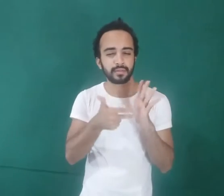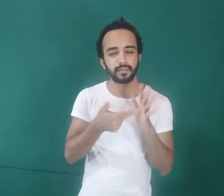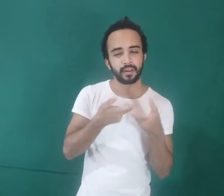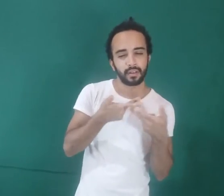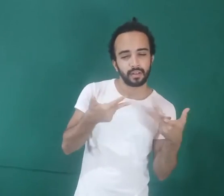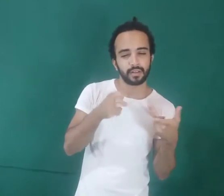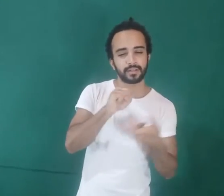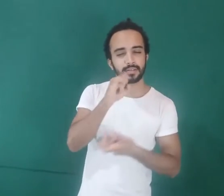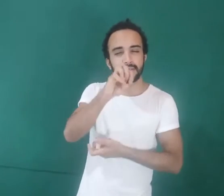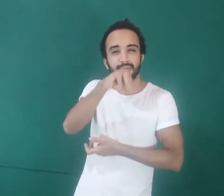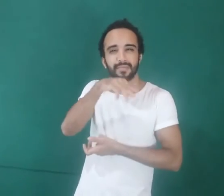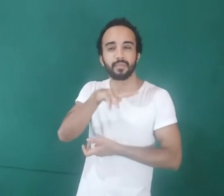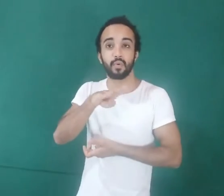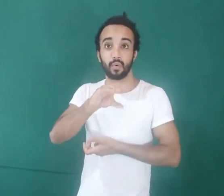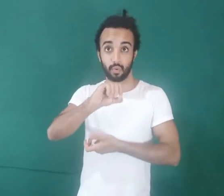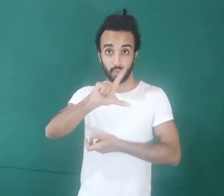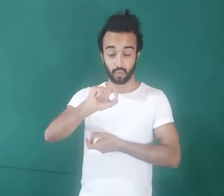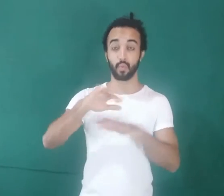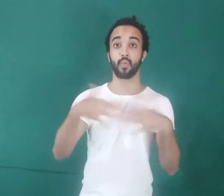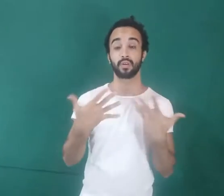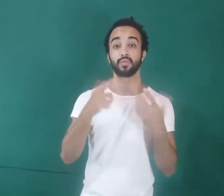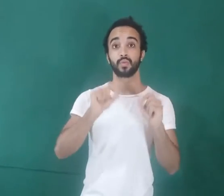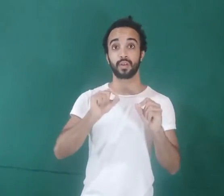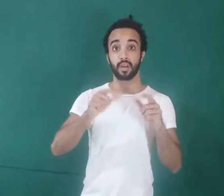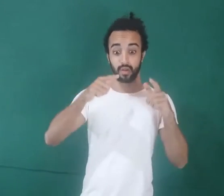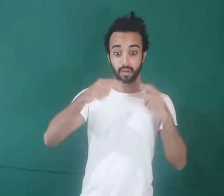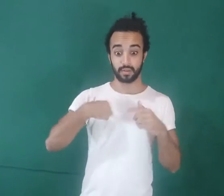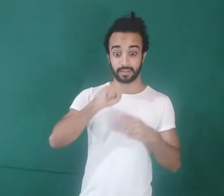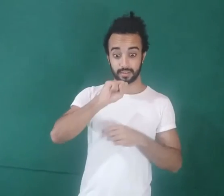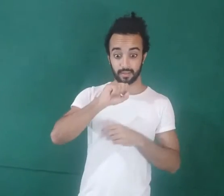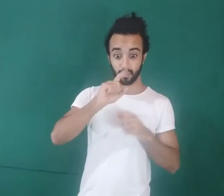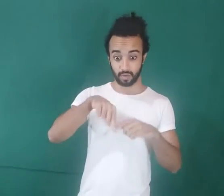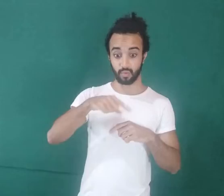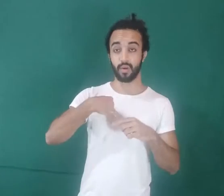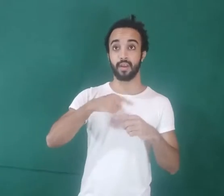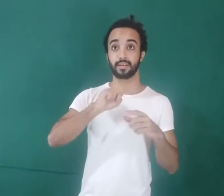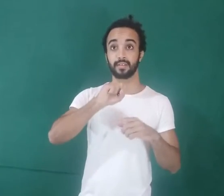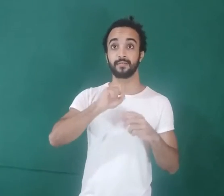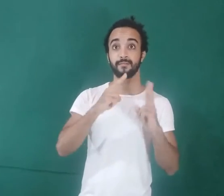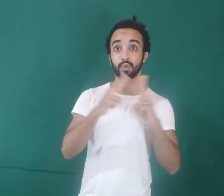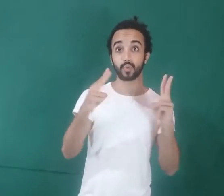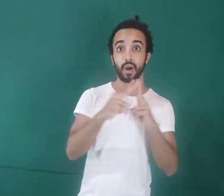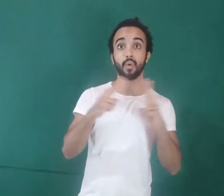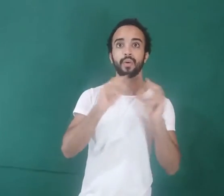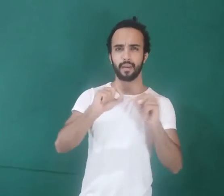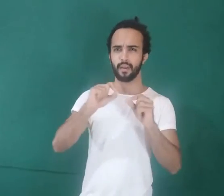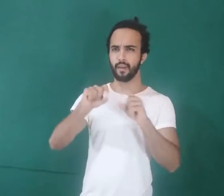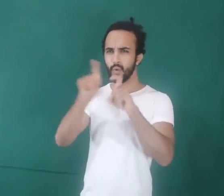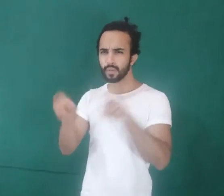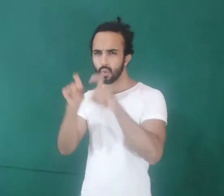virtual, a gente não necessariamente está no computador ou na internet. O virtual ele existe desde que a gente tenha a imaginação.